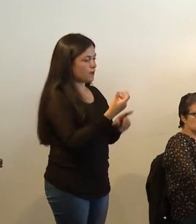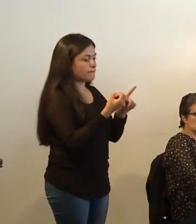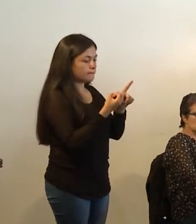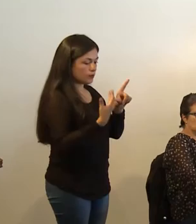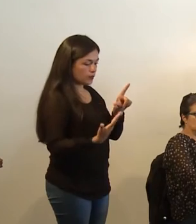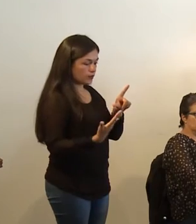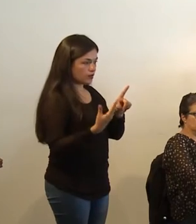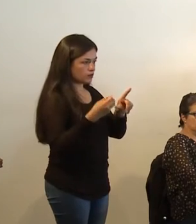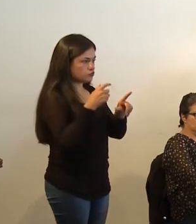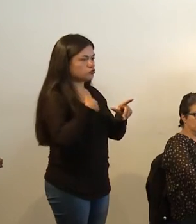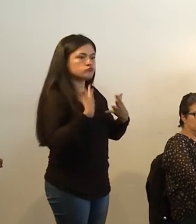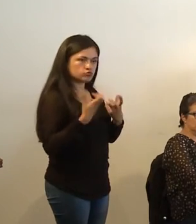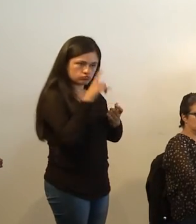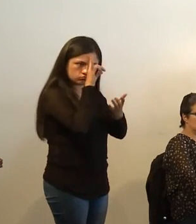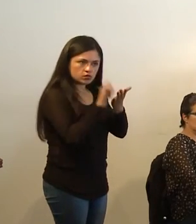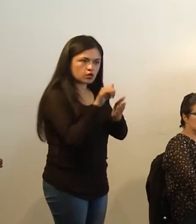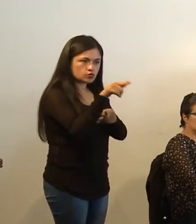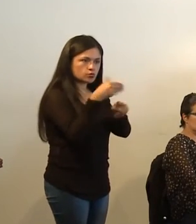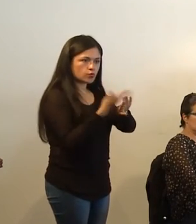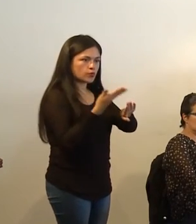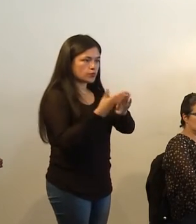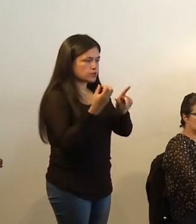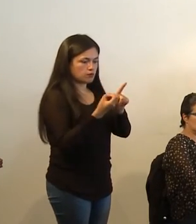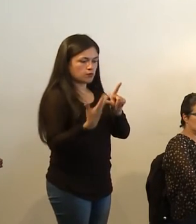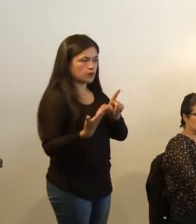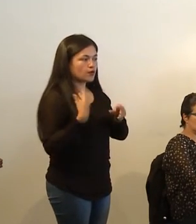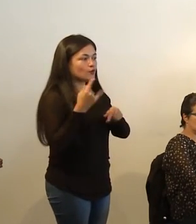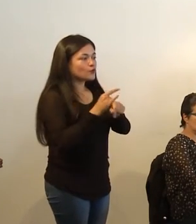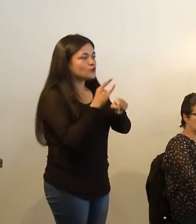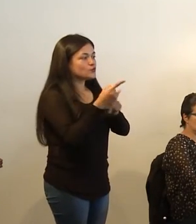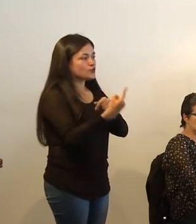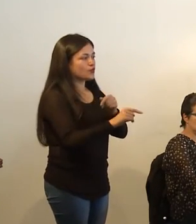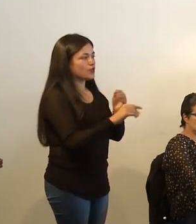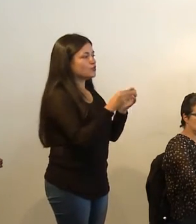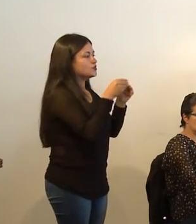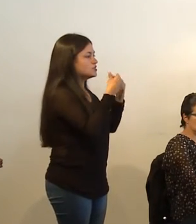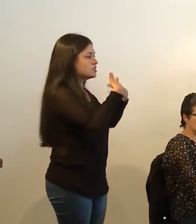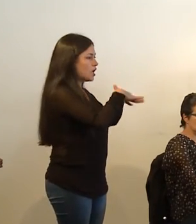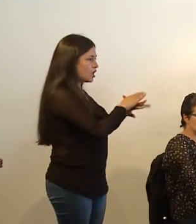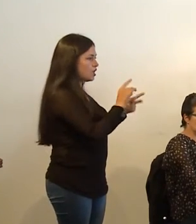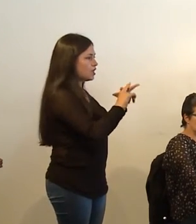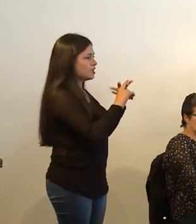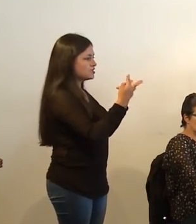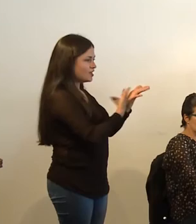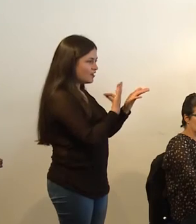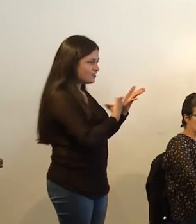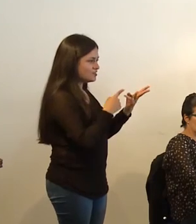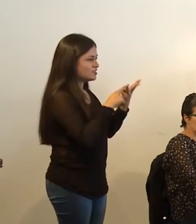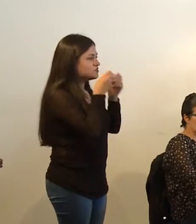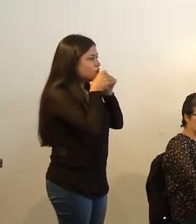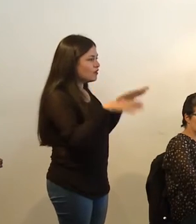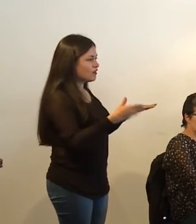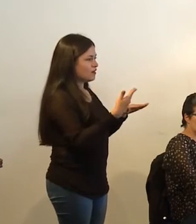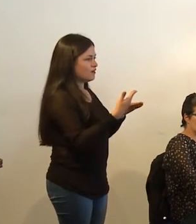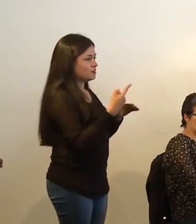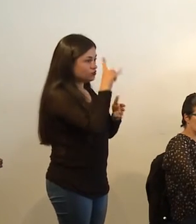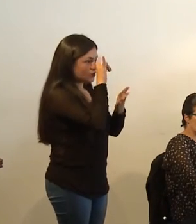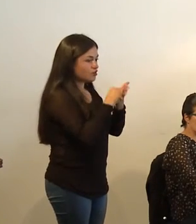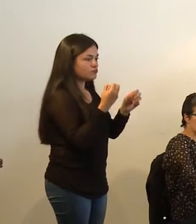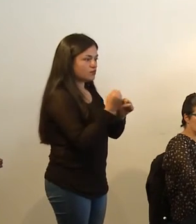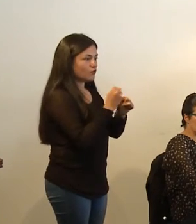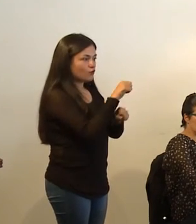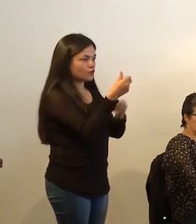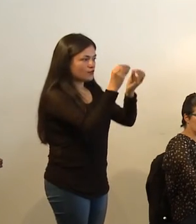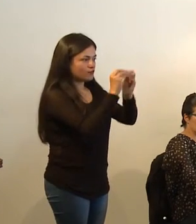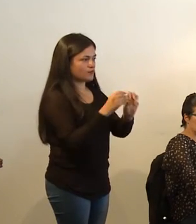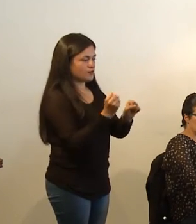creó grupos, organizaciones, redes, revistas. Entonces, esa idea de